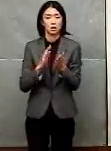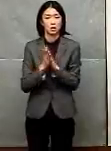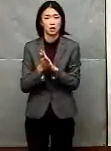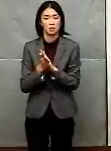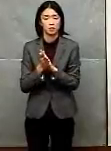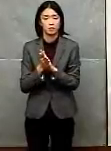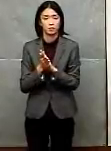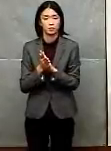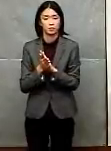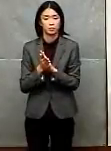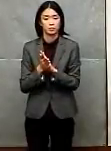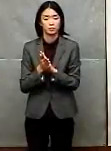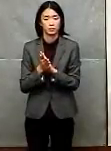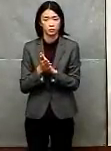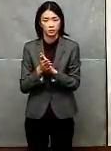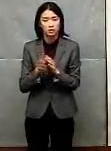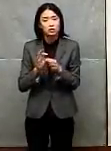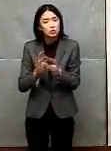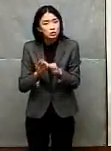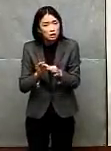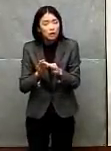話、